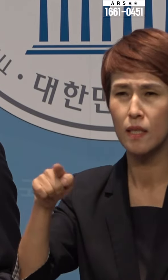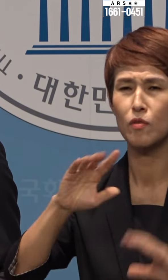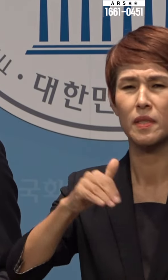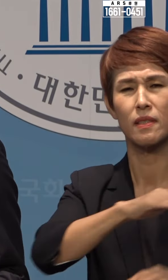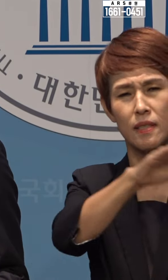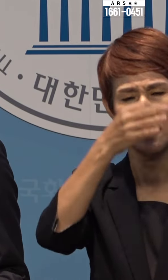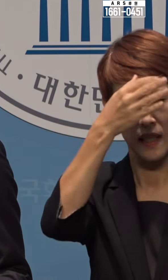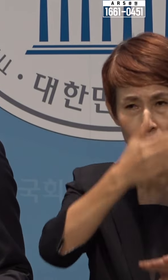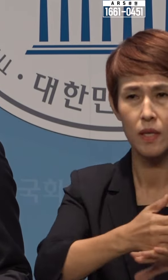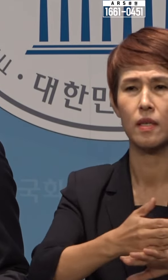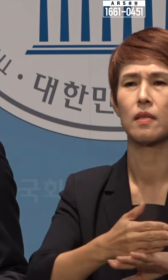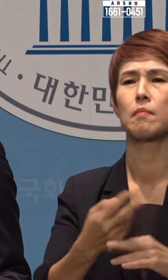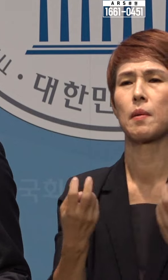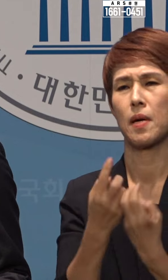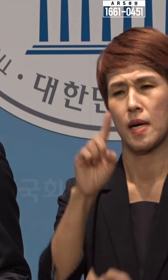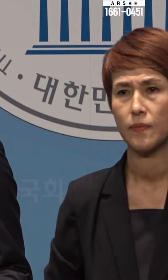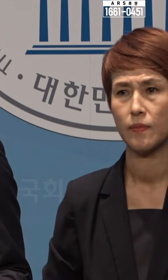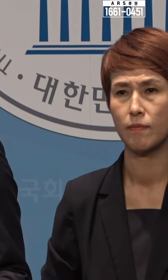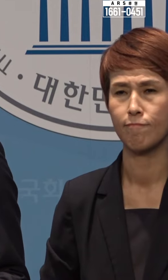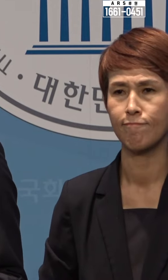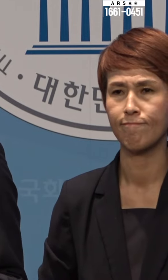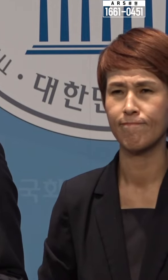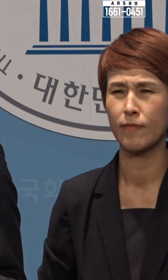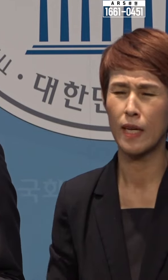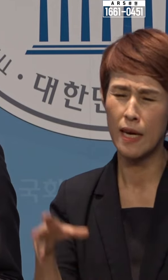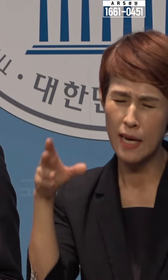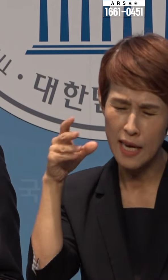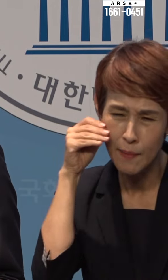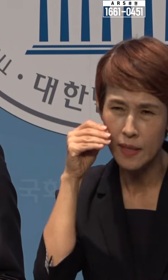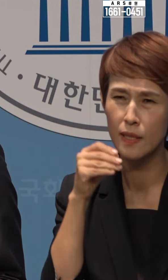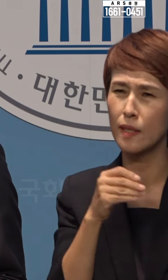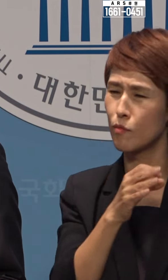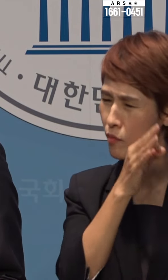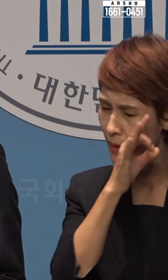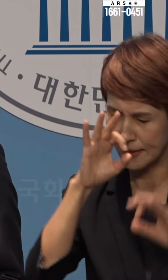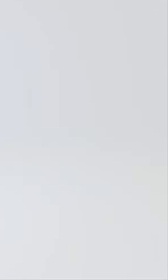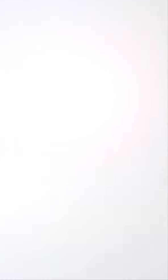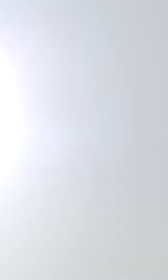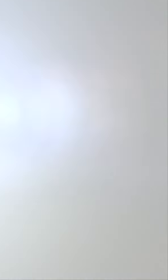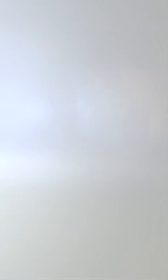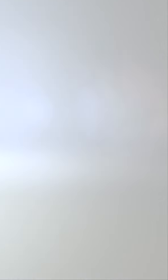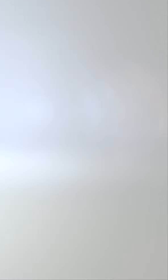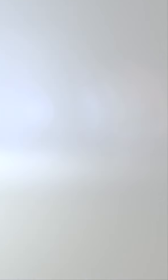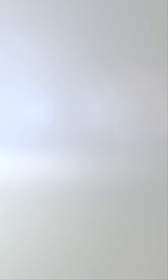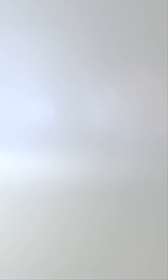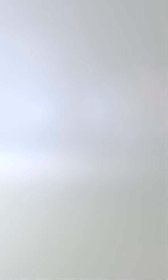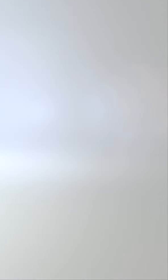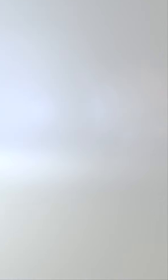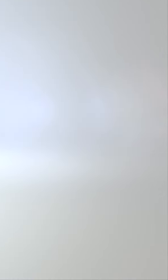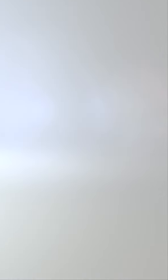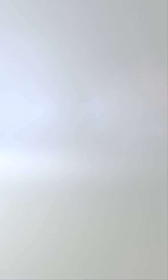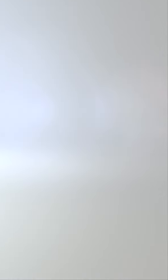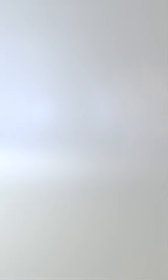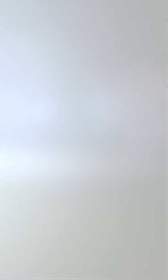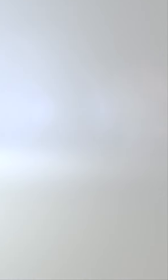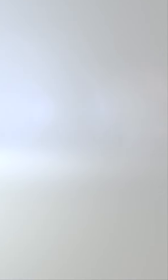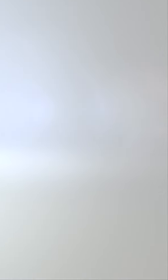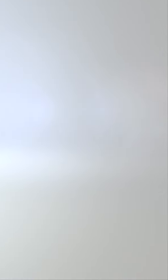사죄하는 유일한 방법입니다 제발 좀 부끄러운 줄 아십시오 n